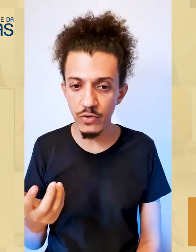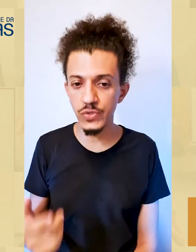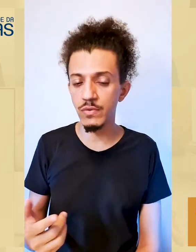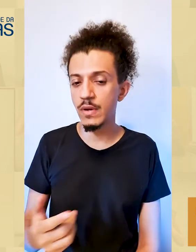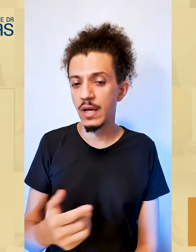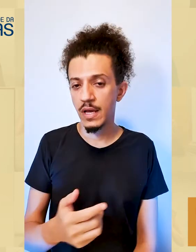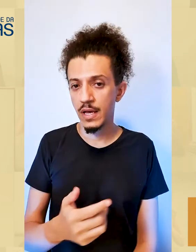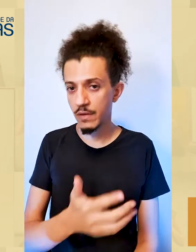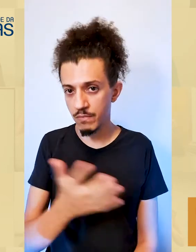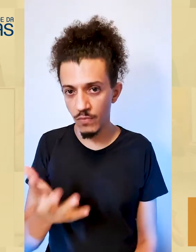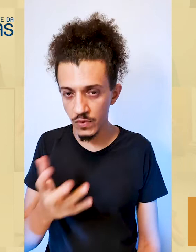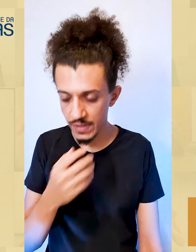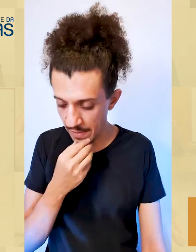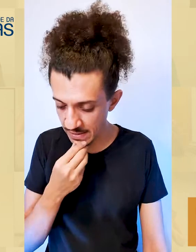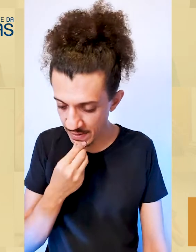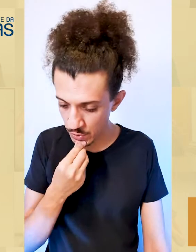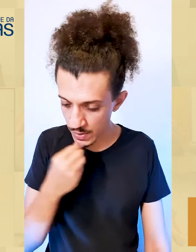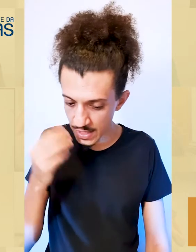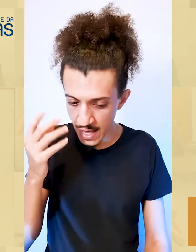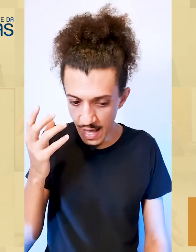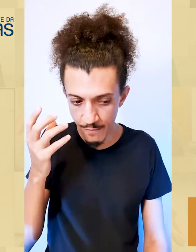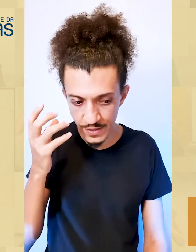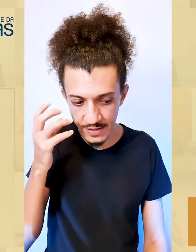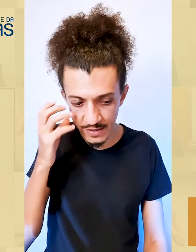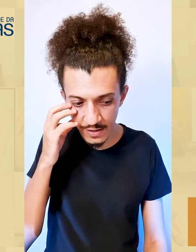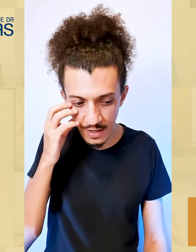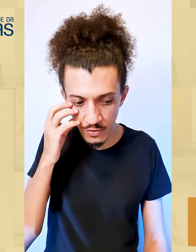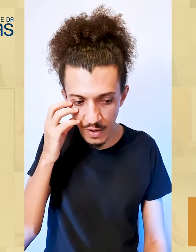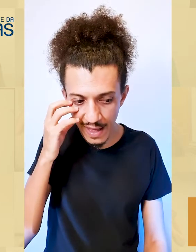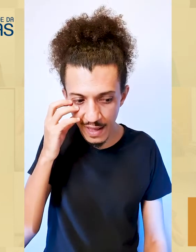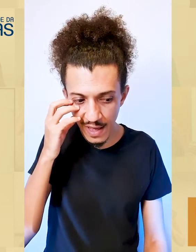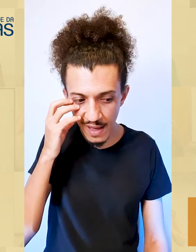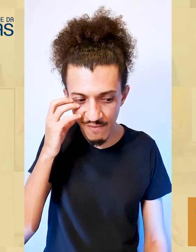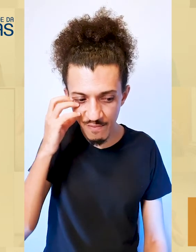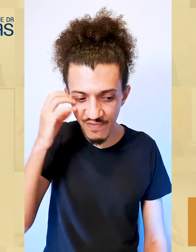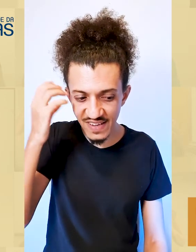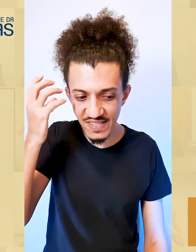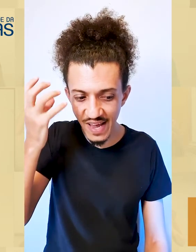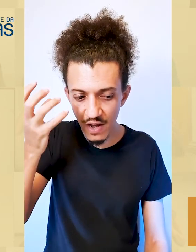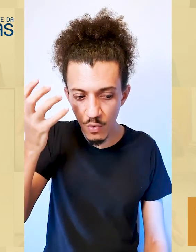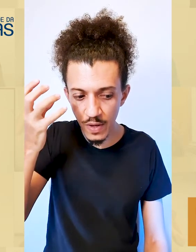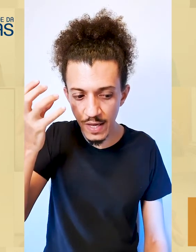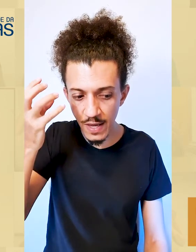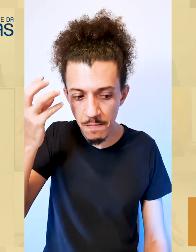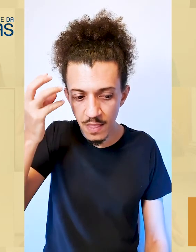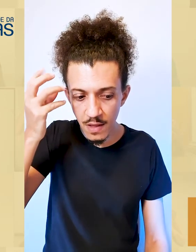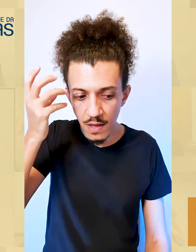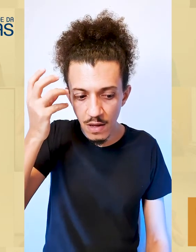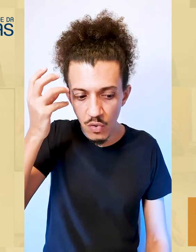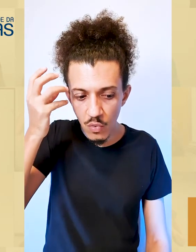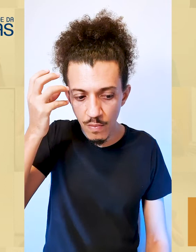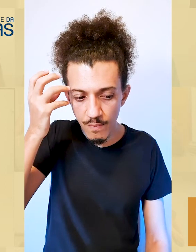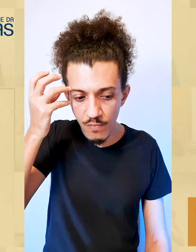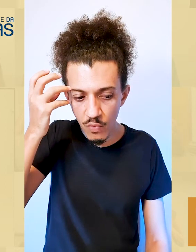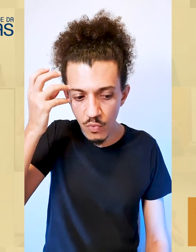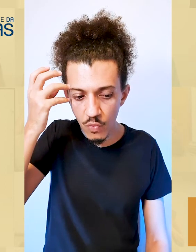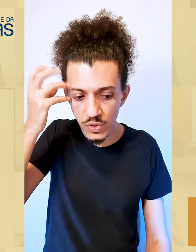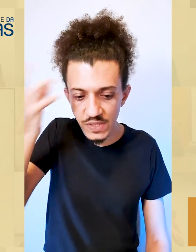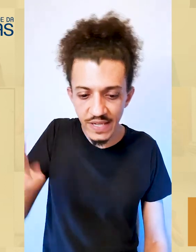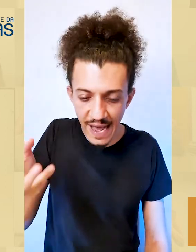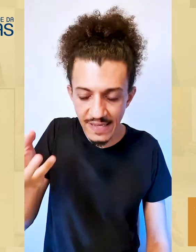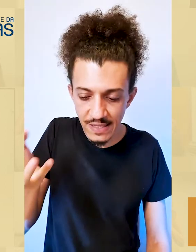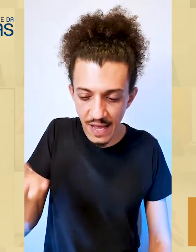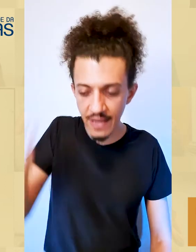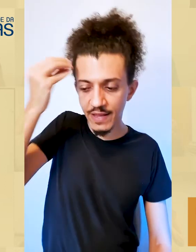sinais, Genilson, e demais pessoas, você está tentando fazer com que